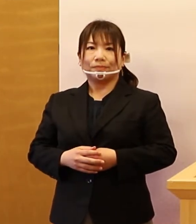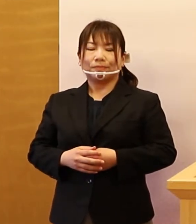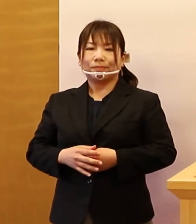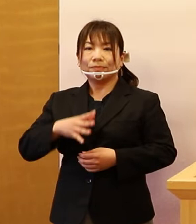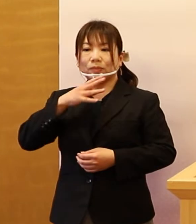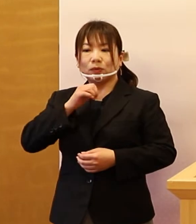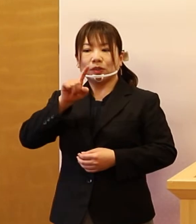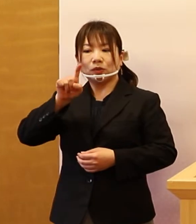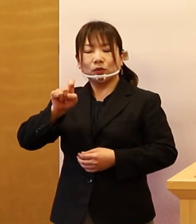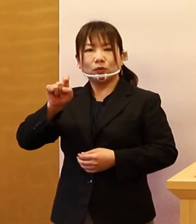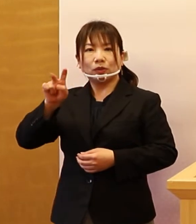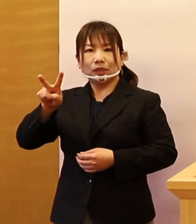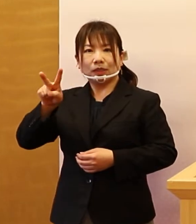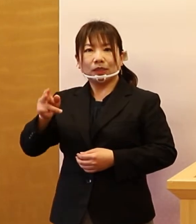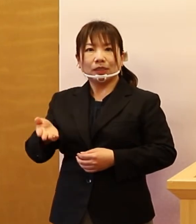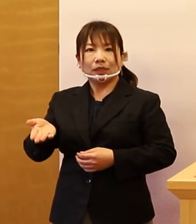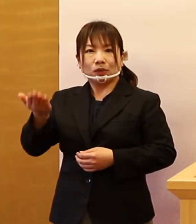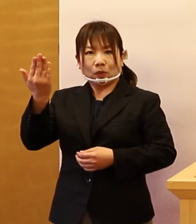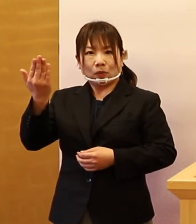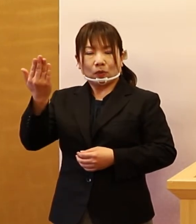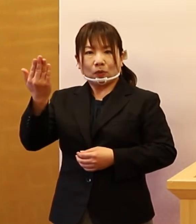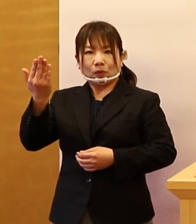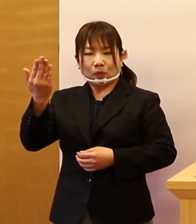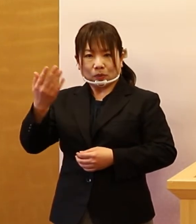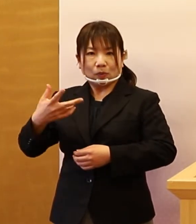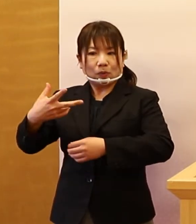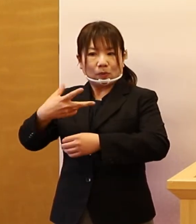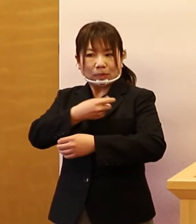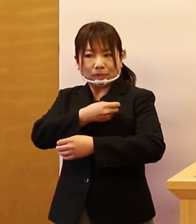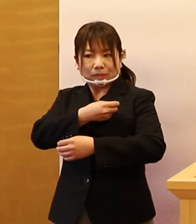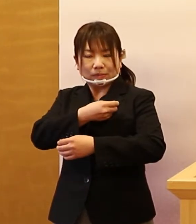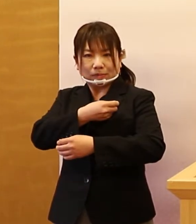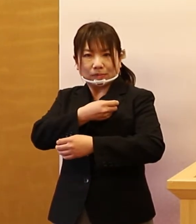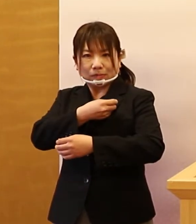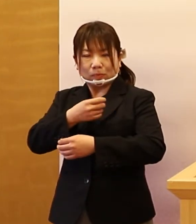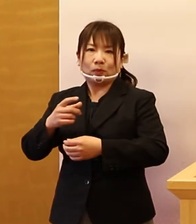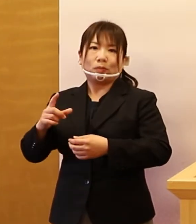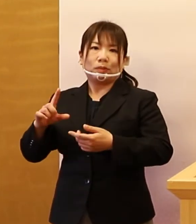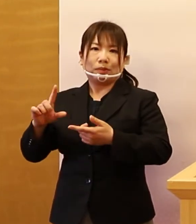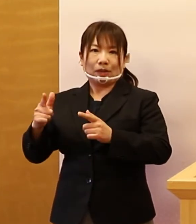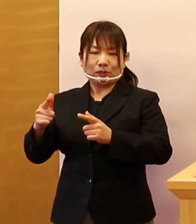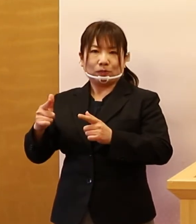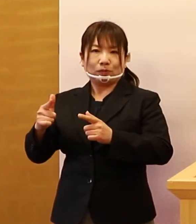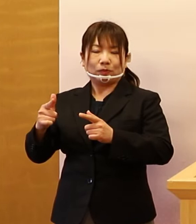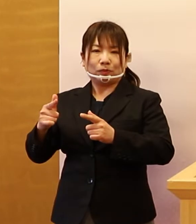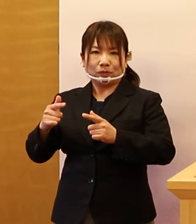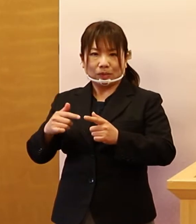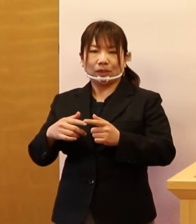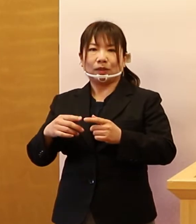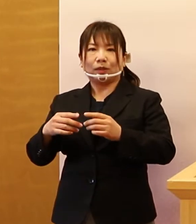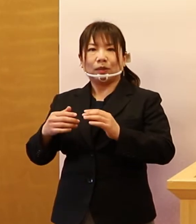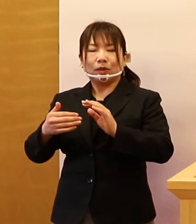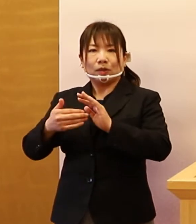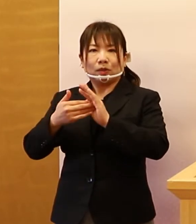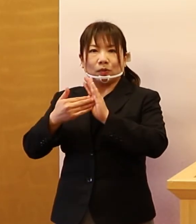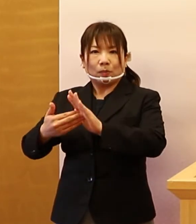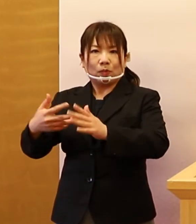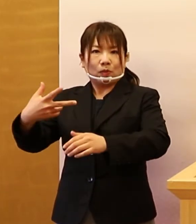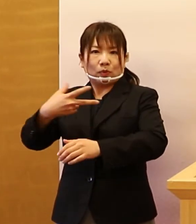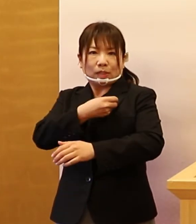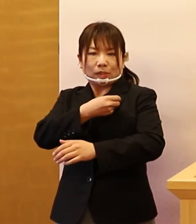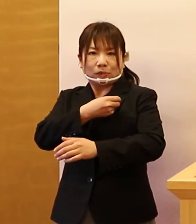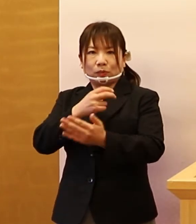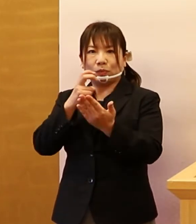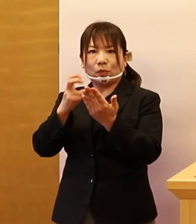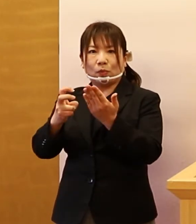12歳以上を対象としたワクチン接種と違って、予防接種法上の努力義務